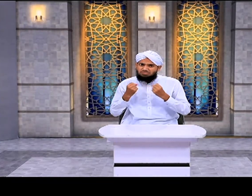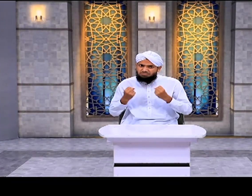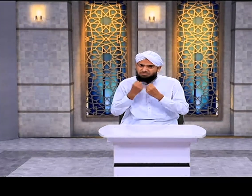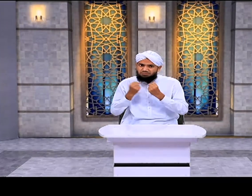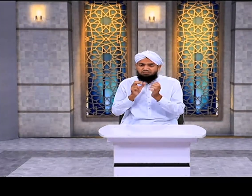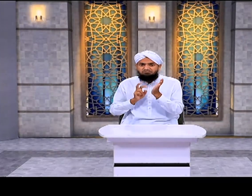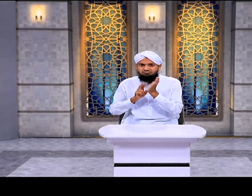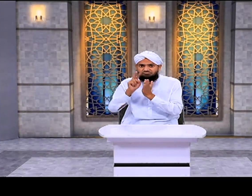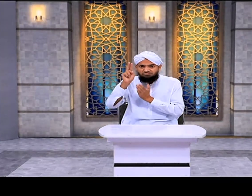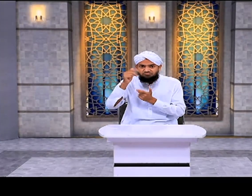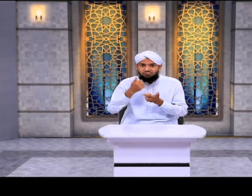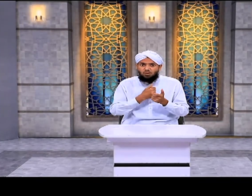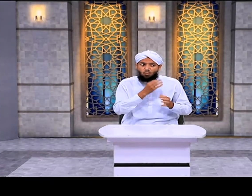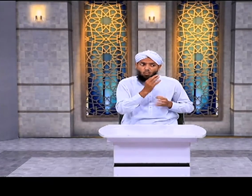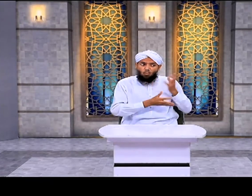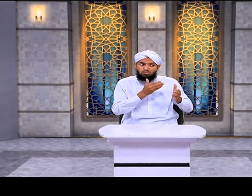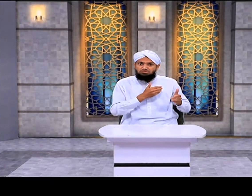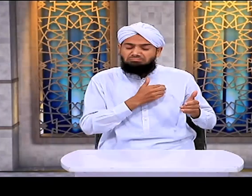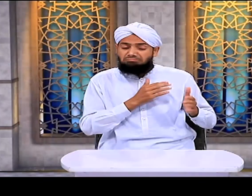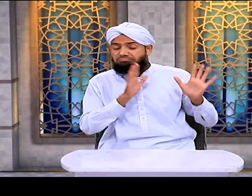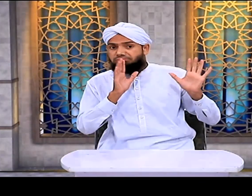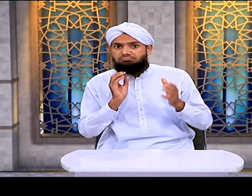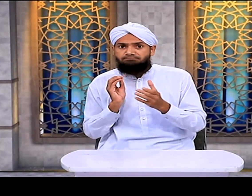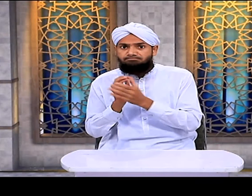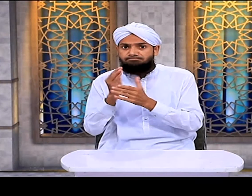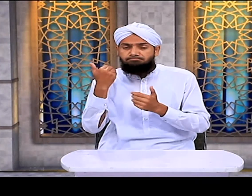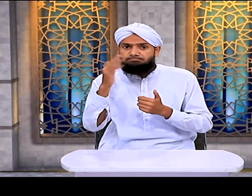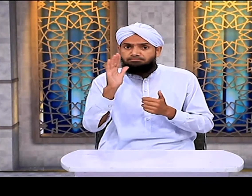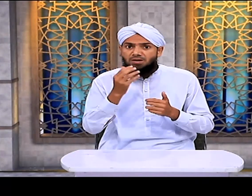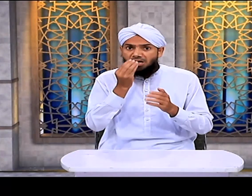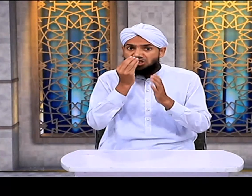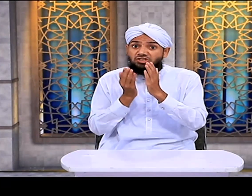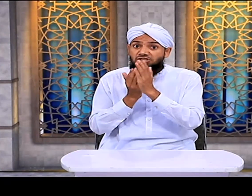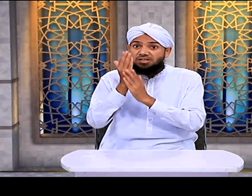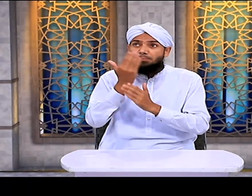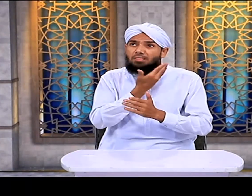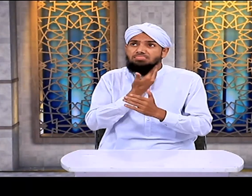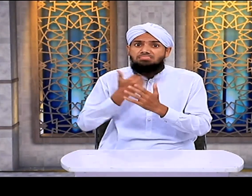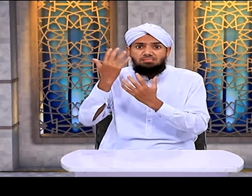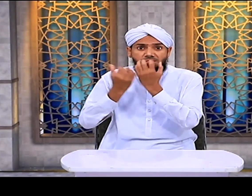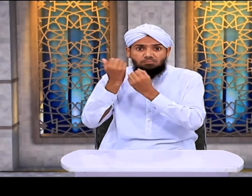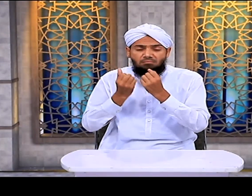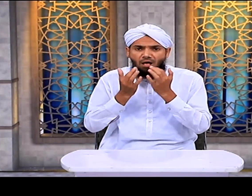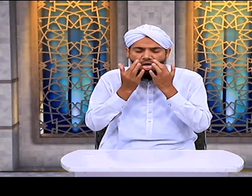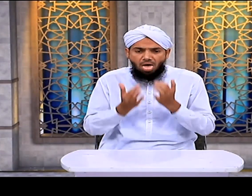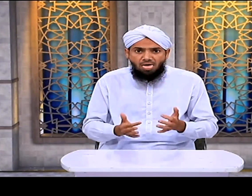پوری کوشش سے جہنم سے دور بھاگو۔ بے شک جنت کا طلبگار کبھی غافل نہیں ہوتا، بے